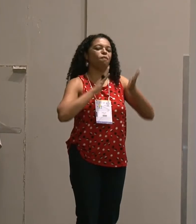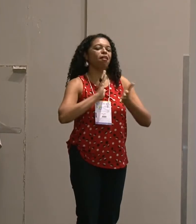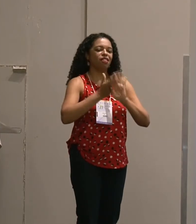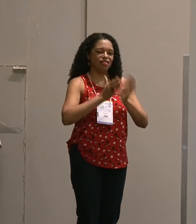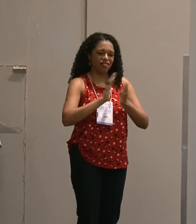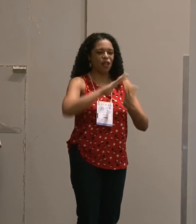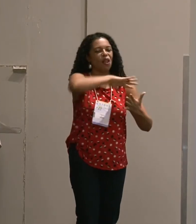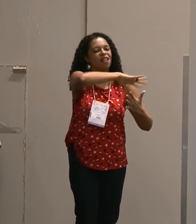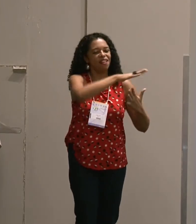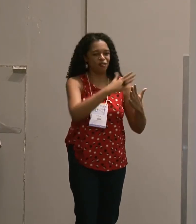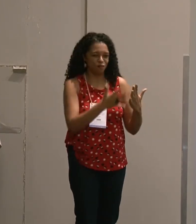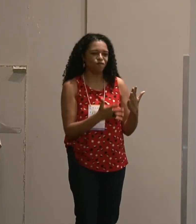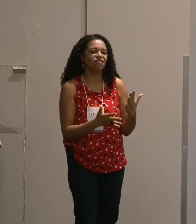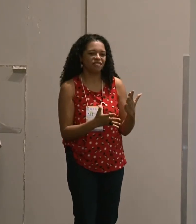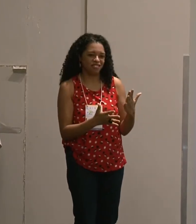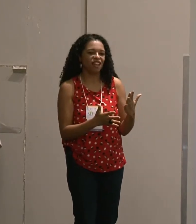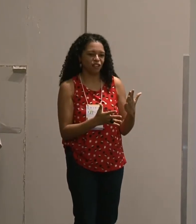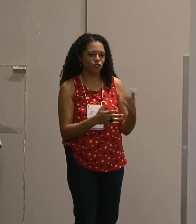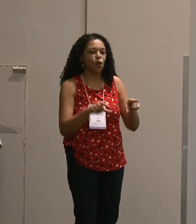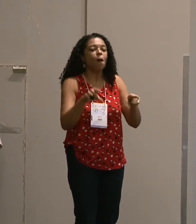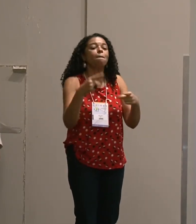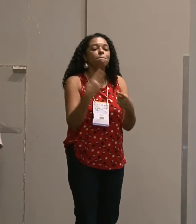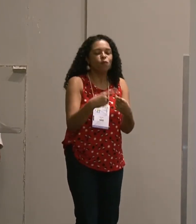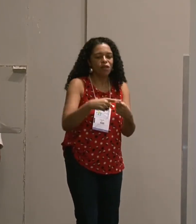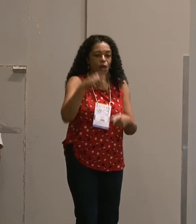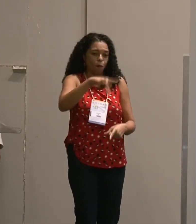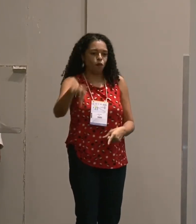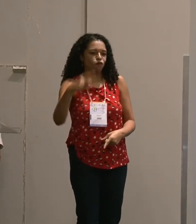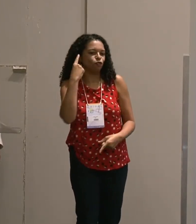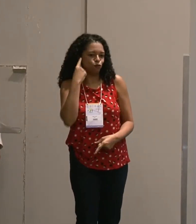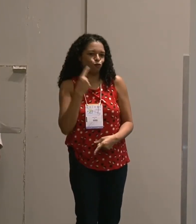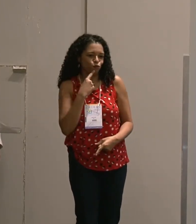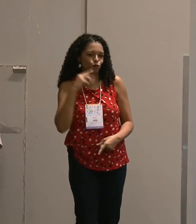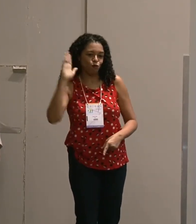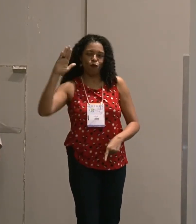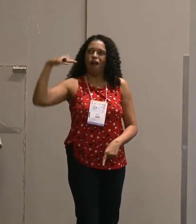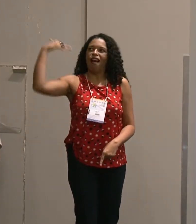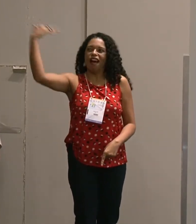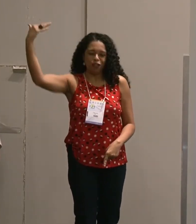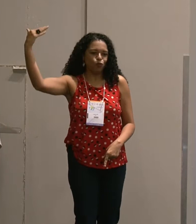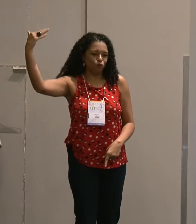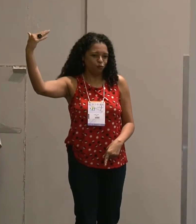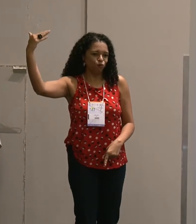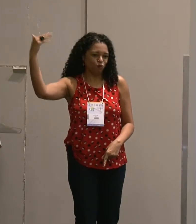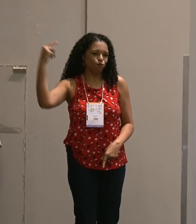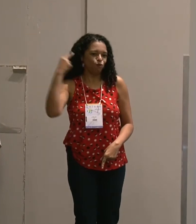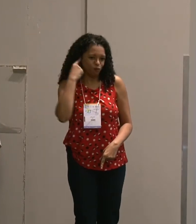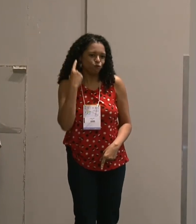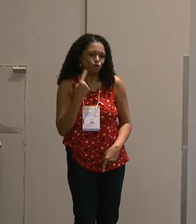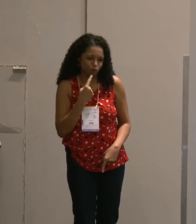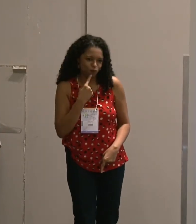formação e no seu desenvolvimento da língua brasileira de sinais porque tendo um professor surdo adulto